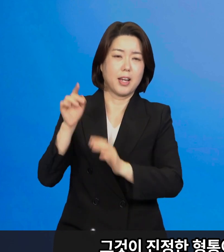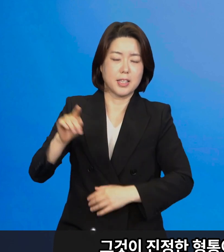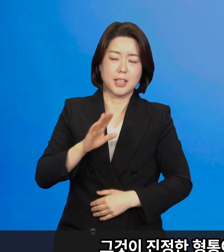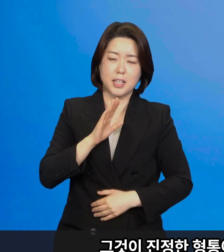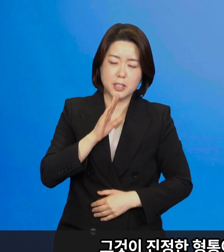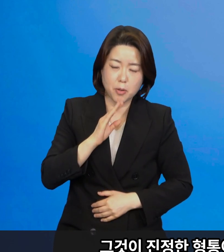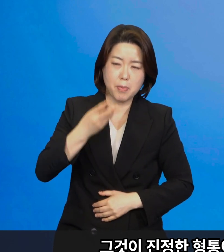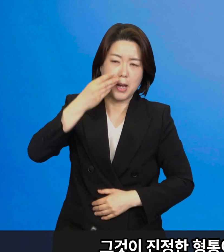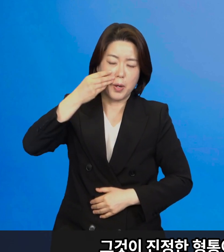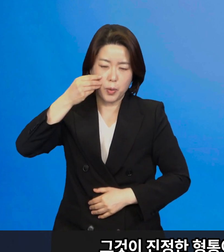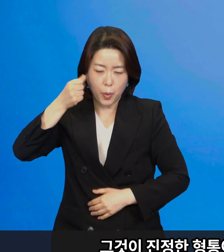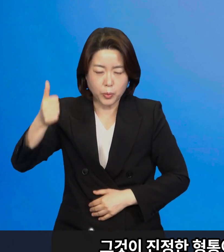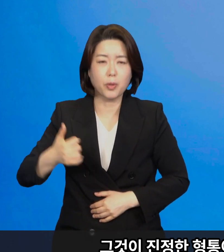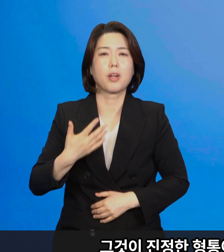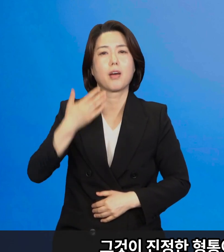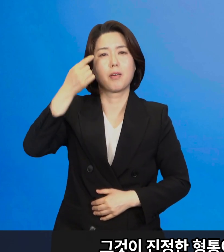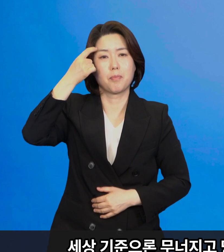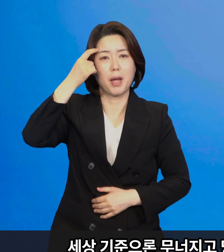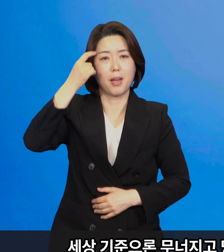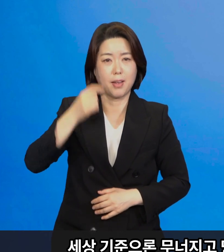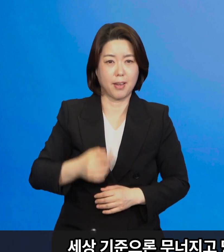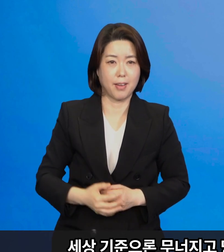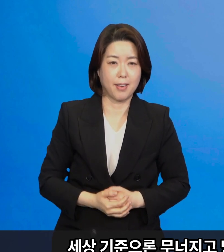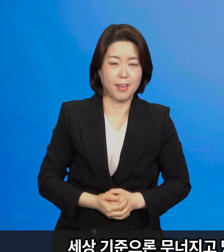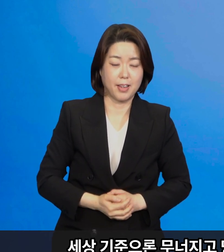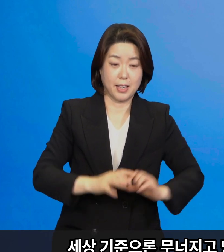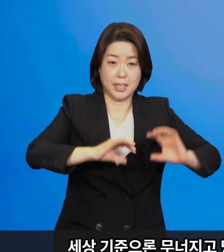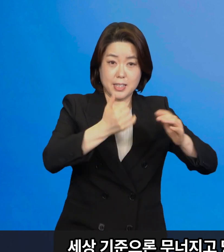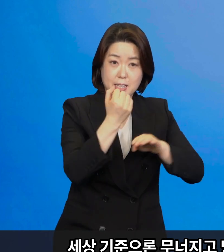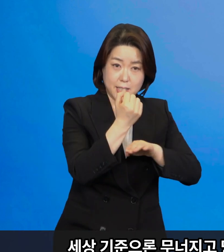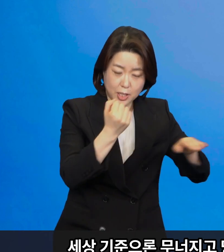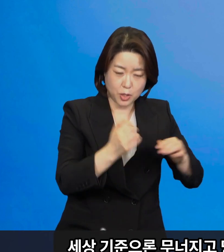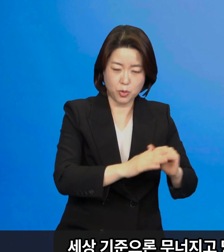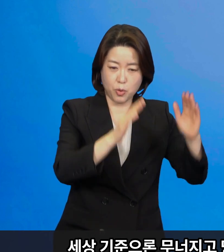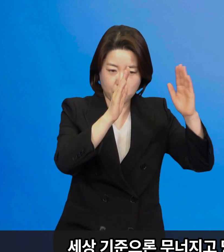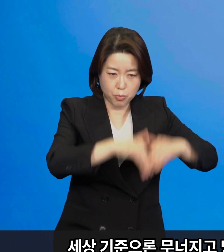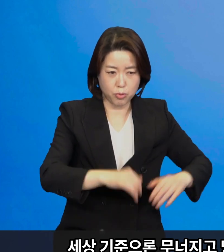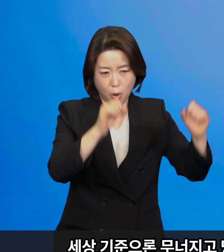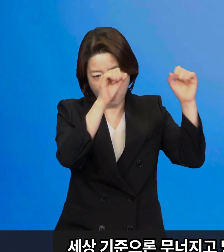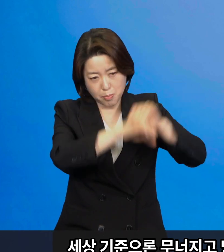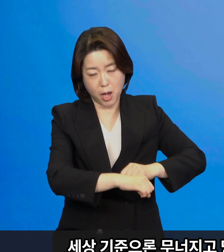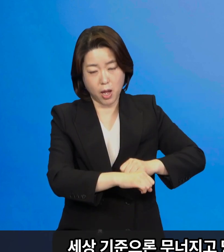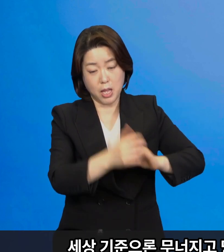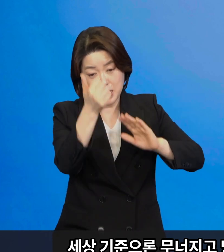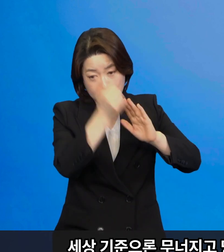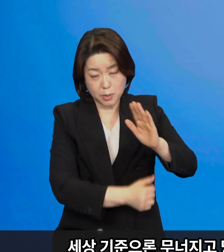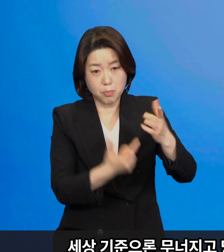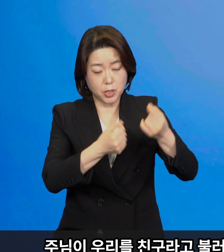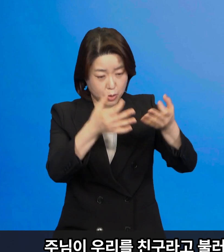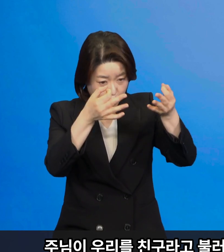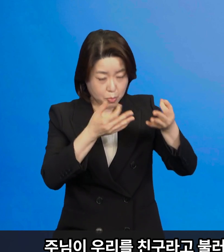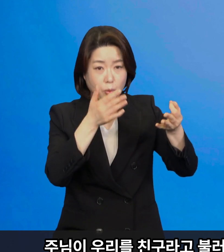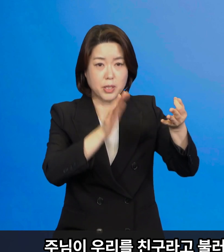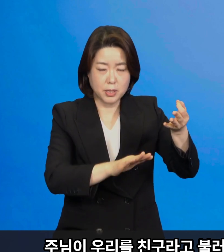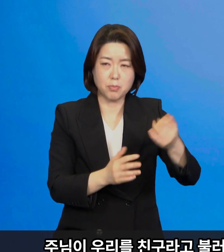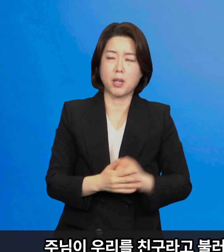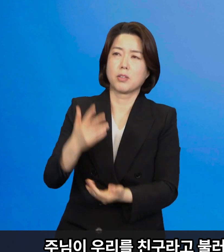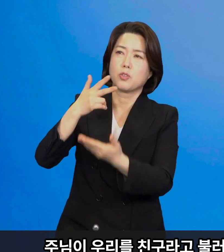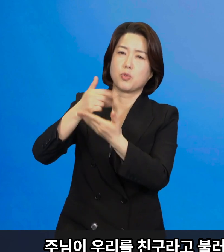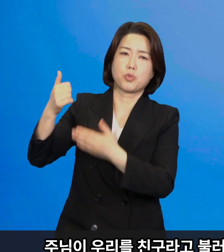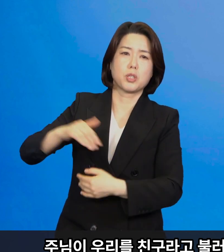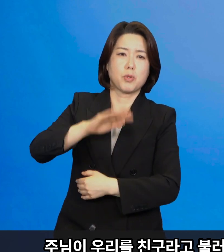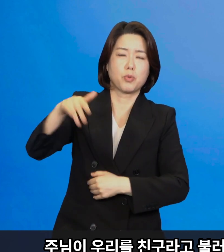진정한 형통이란 것을 깨달았습니다. 세상 기준으론 무너지고 망하고 실패한 것처럼 보여도 주님이